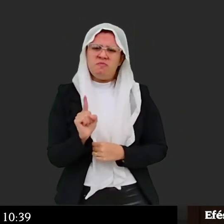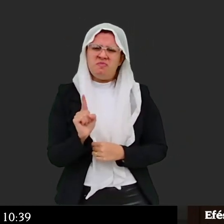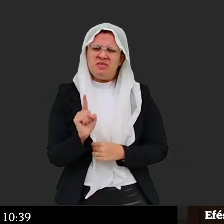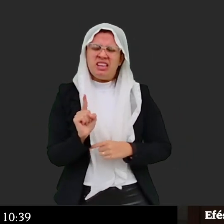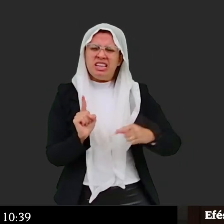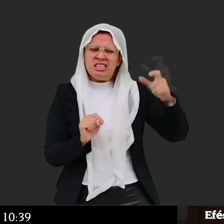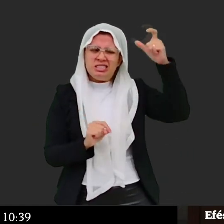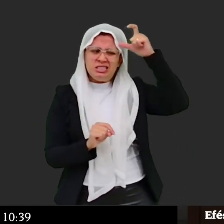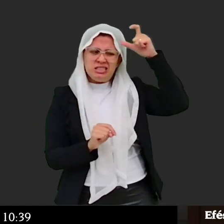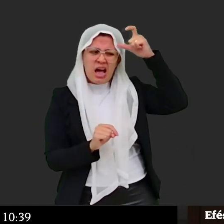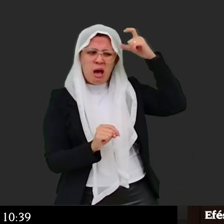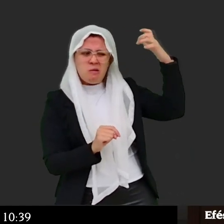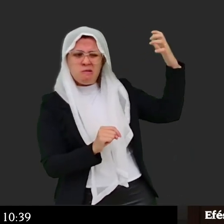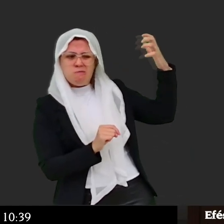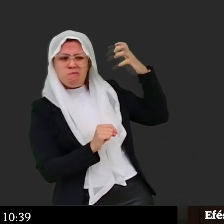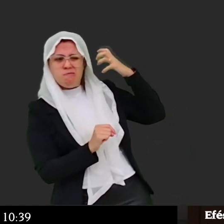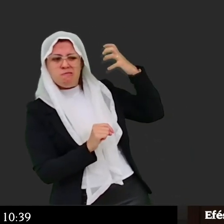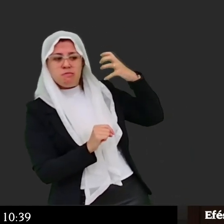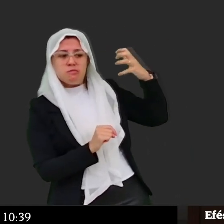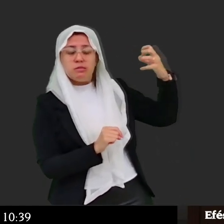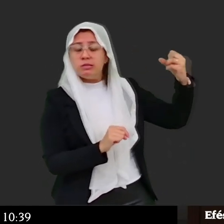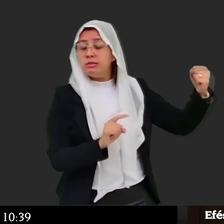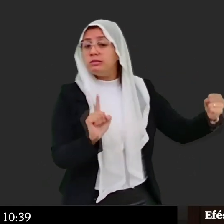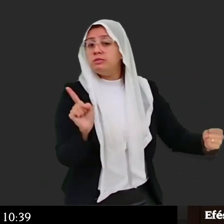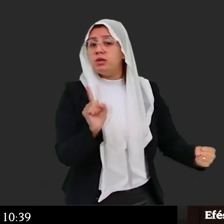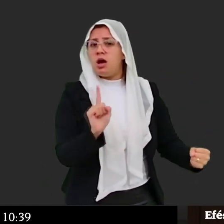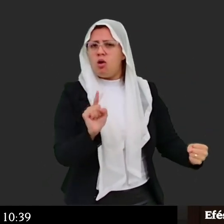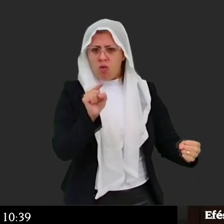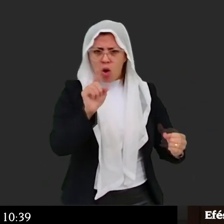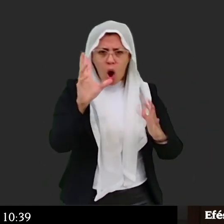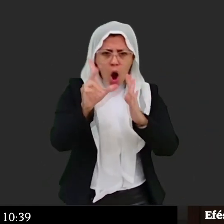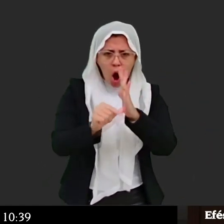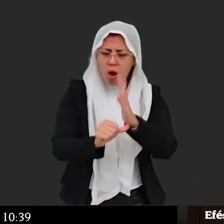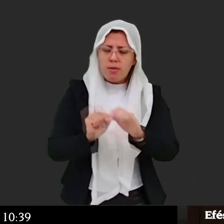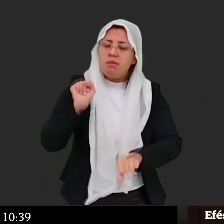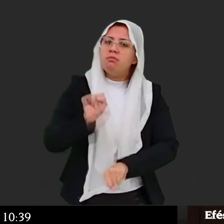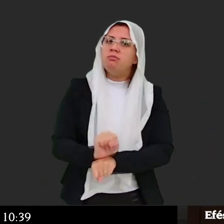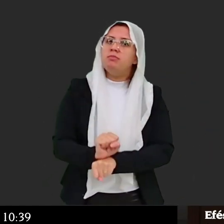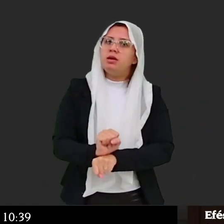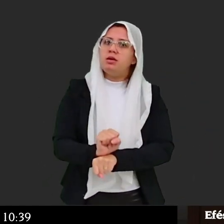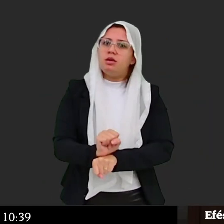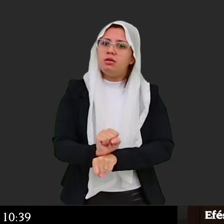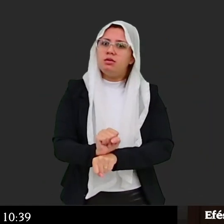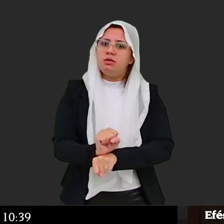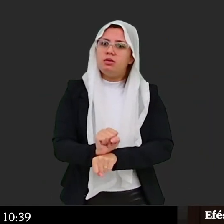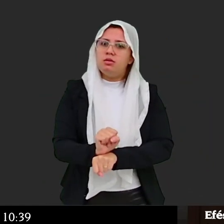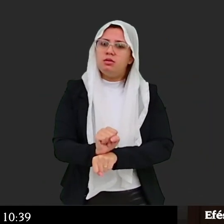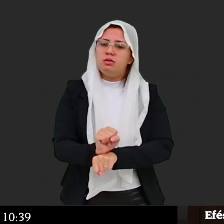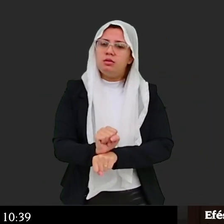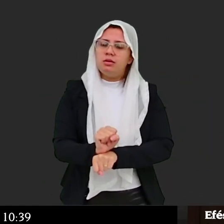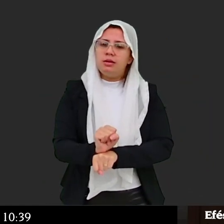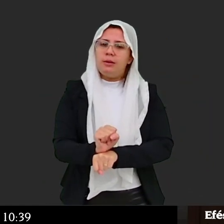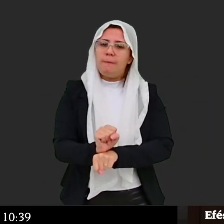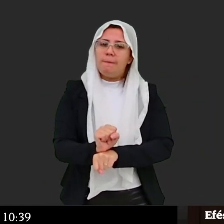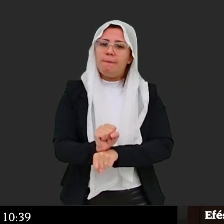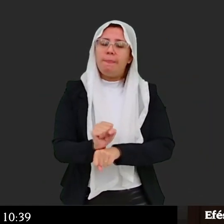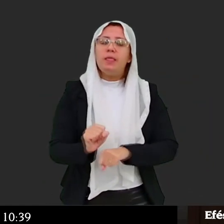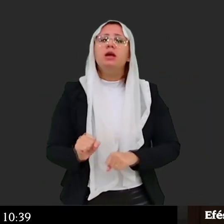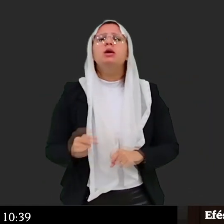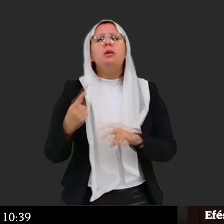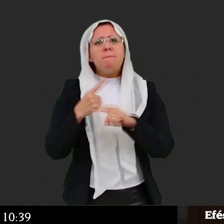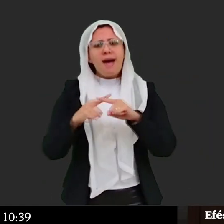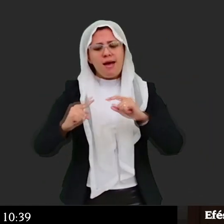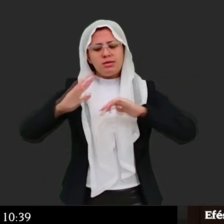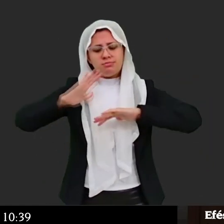diabo. Aquele que furtava, não furte mais. Aquele antes trabalhe fazendo com as mãos o